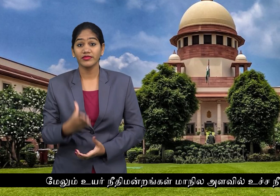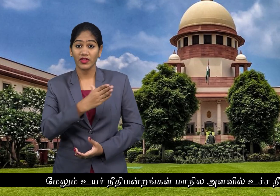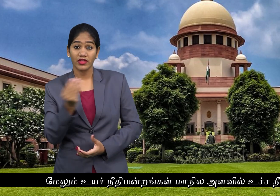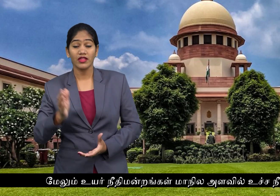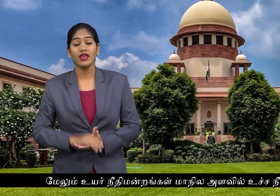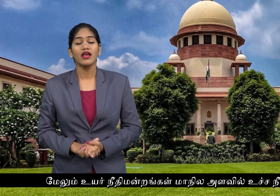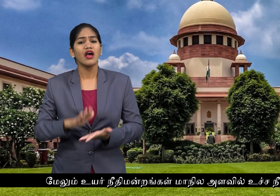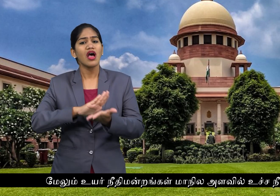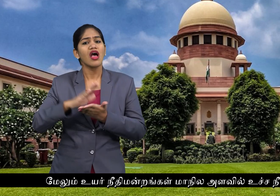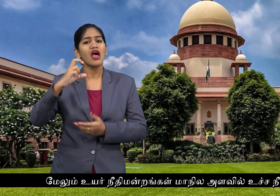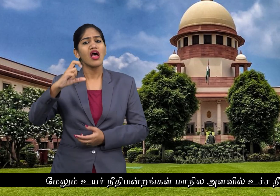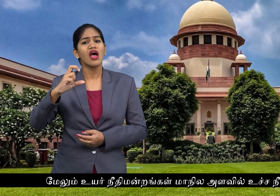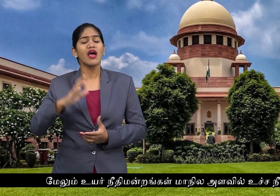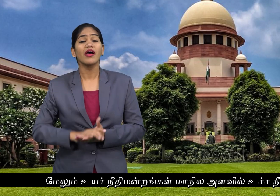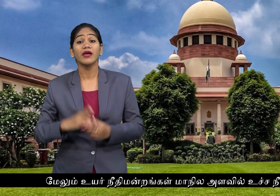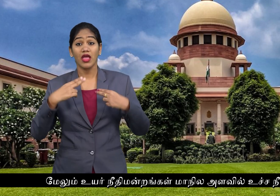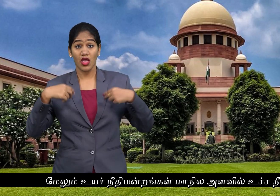நீதிமன்றங்களாகும்.